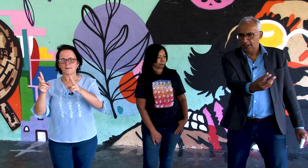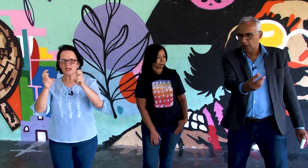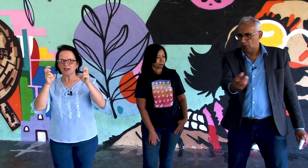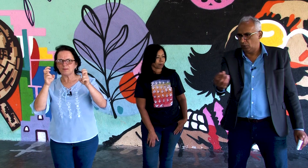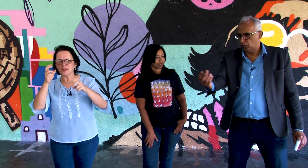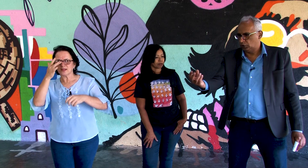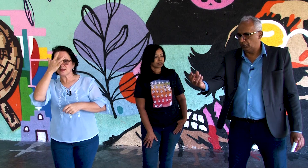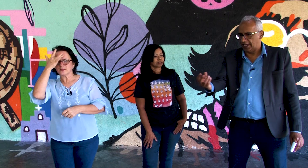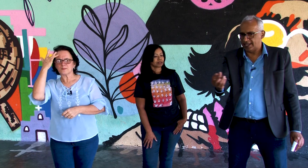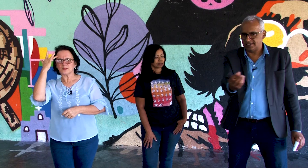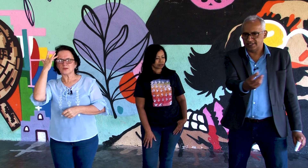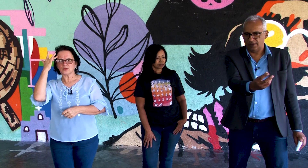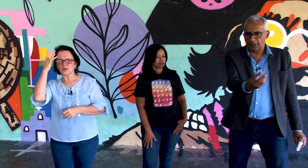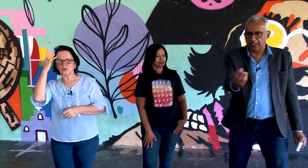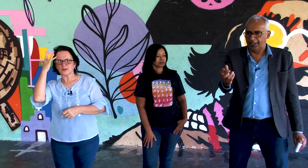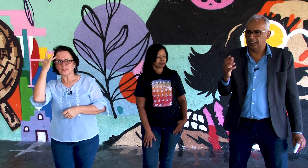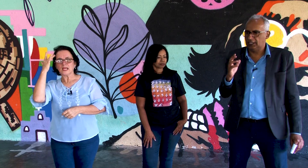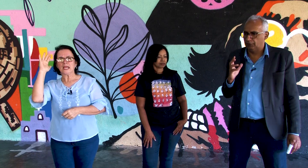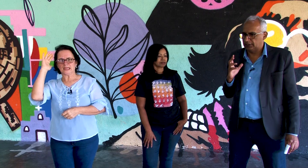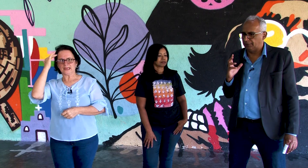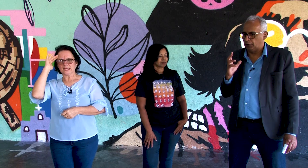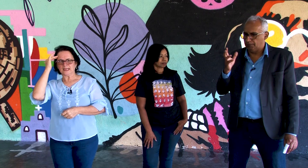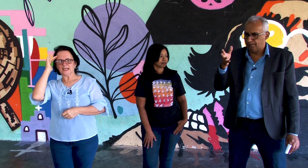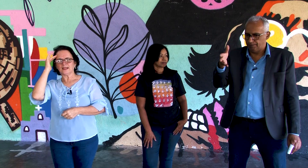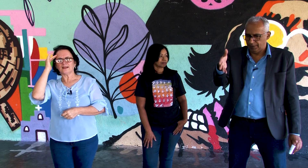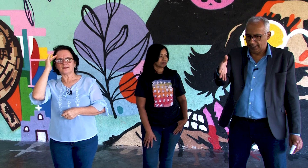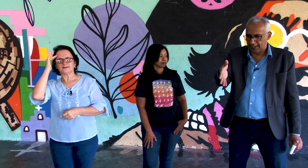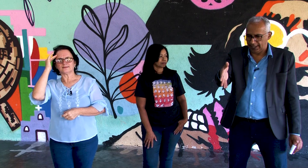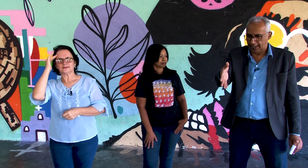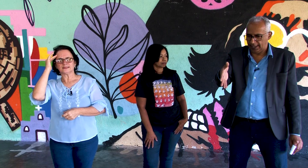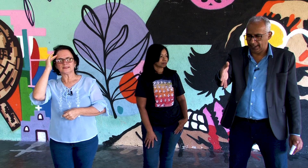perceber com os fiéis que estavam lá na igreja que você foi